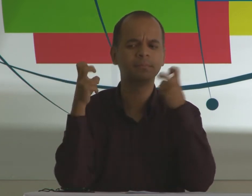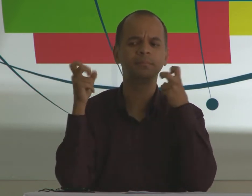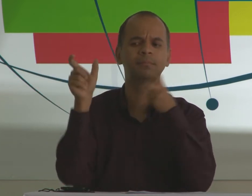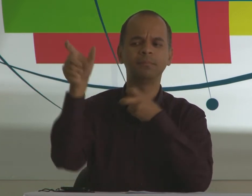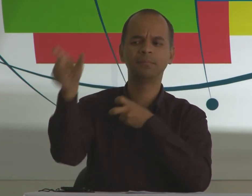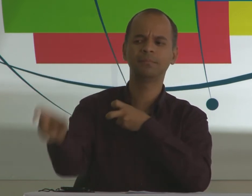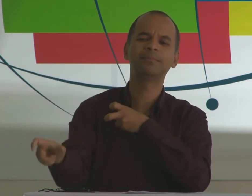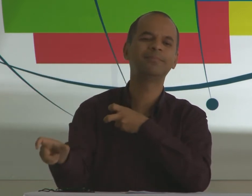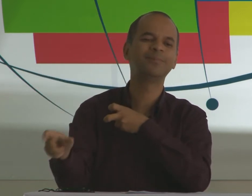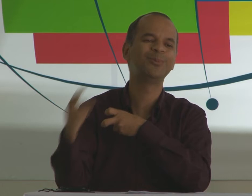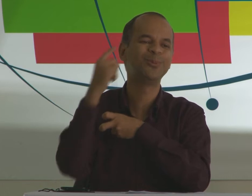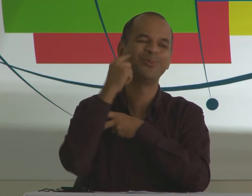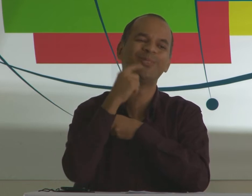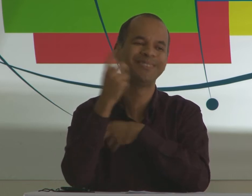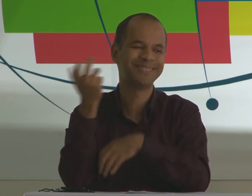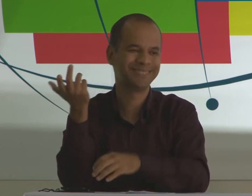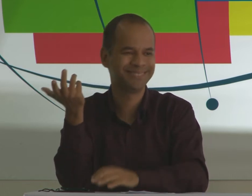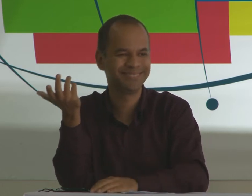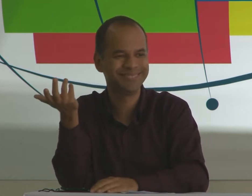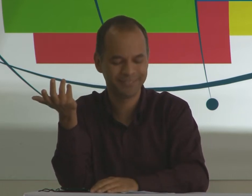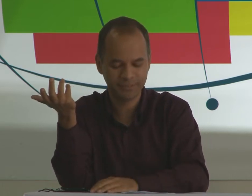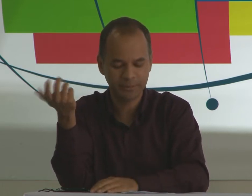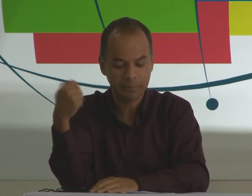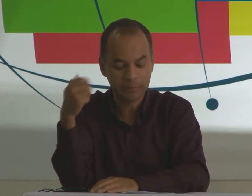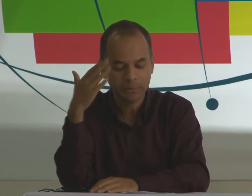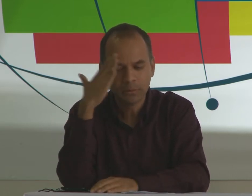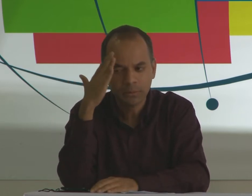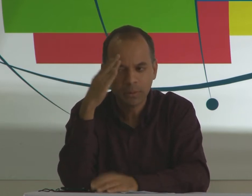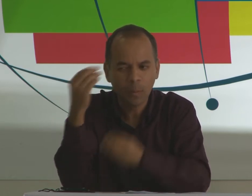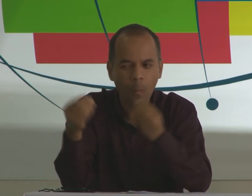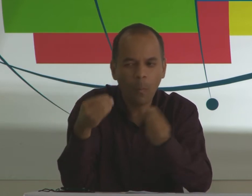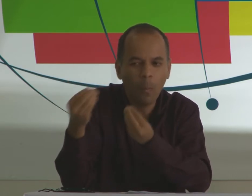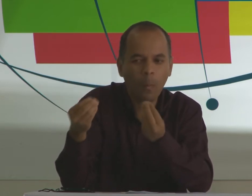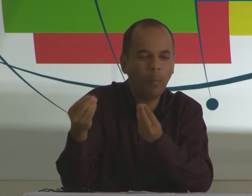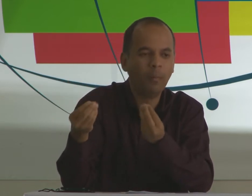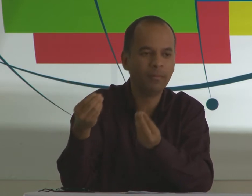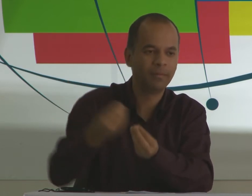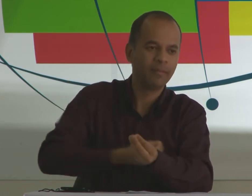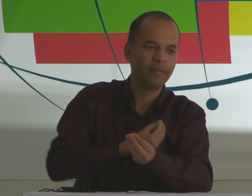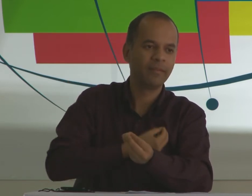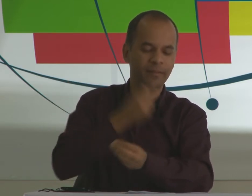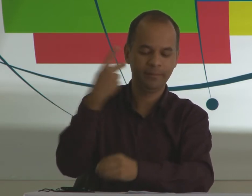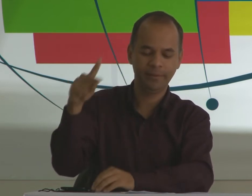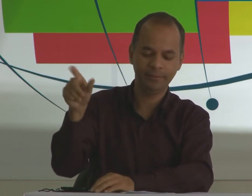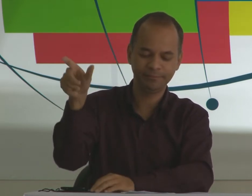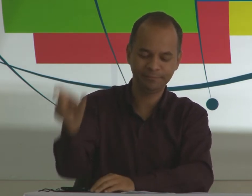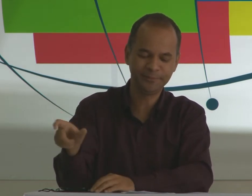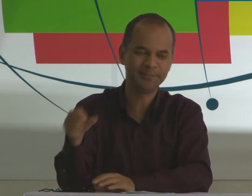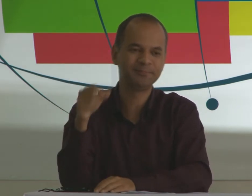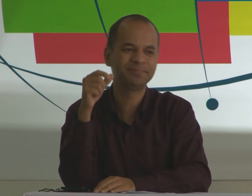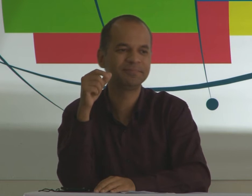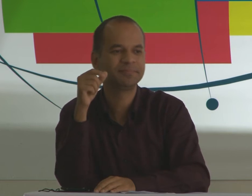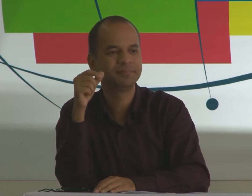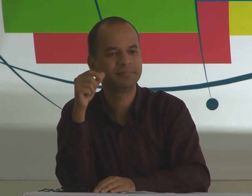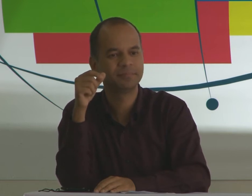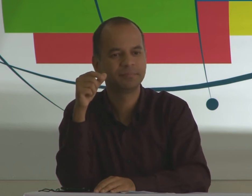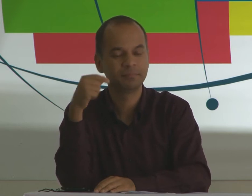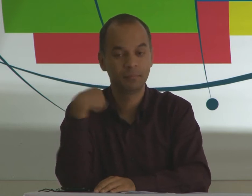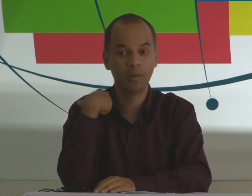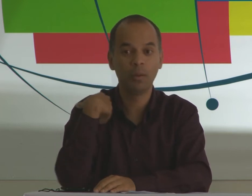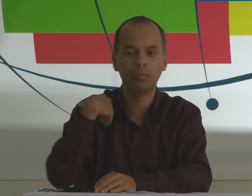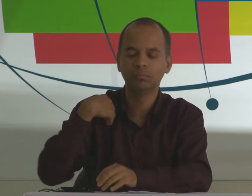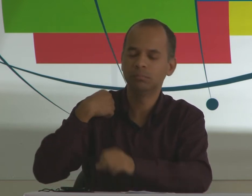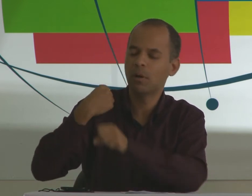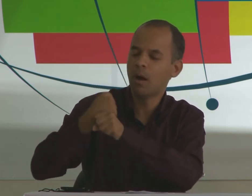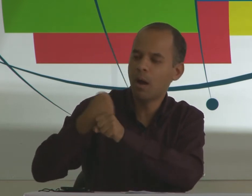quando o professor precisa ter essa percepção de que o aluno é surdo e que tem que pensar numa outra forma de lidar com isso. É claro que nem sempre ele vai saber